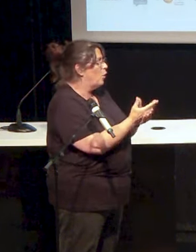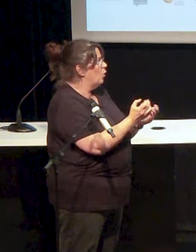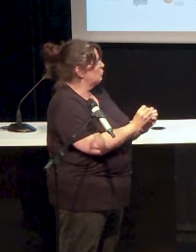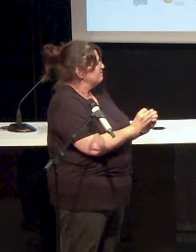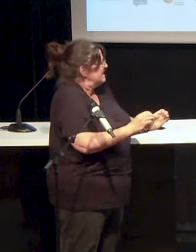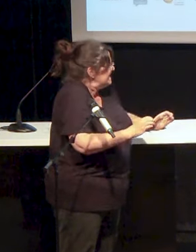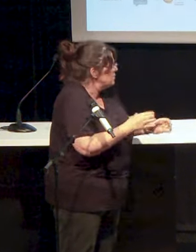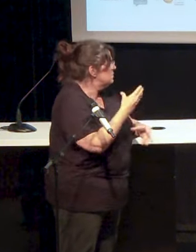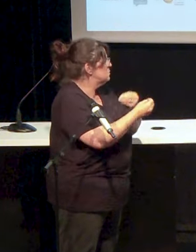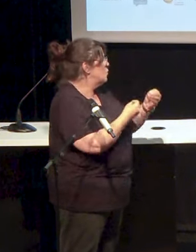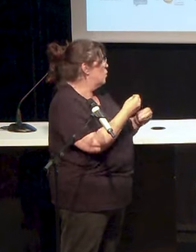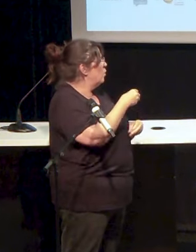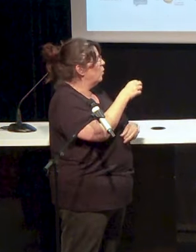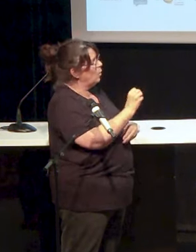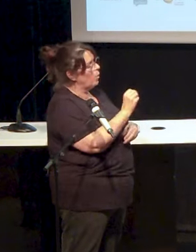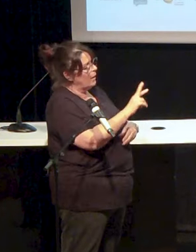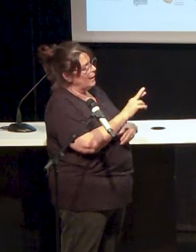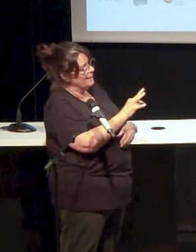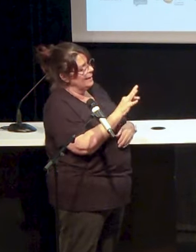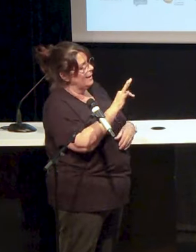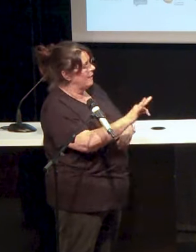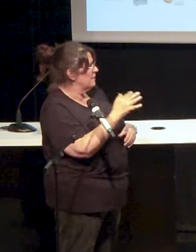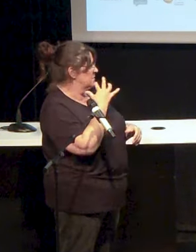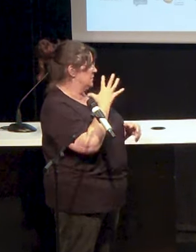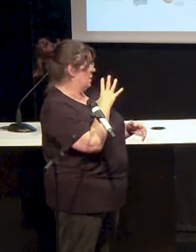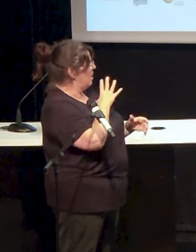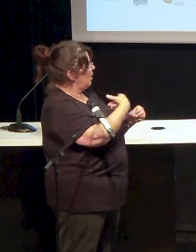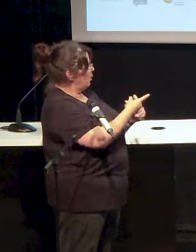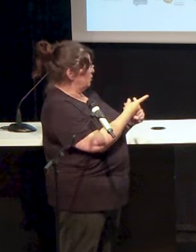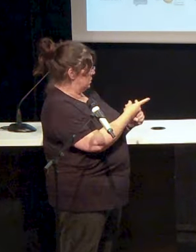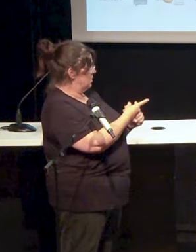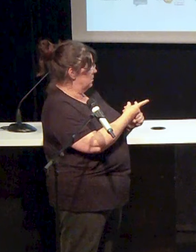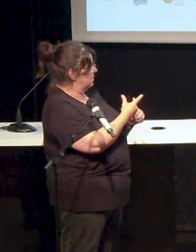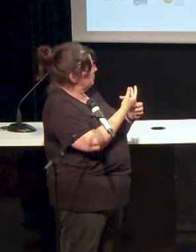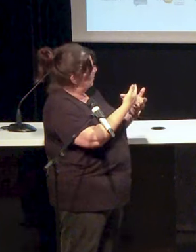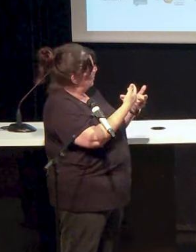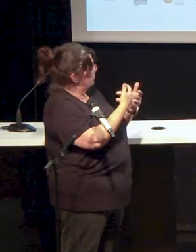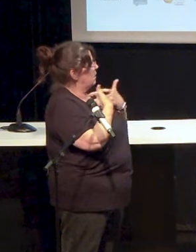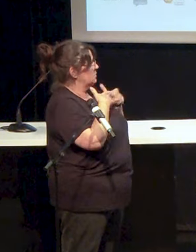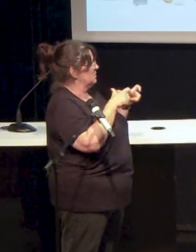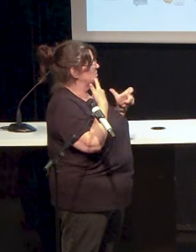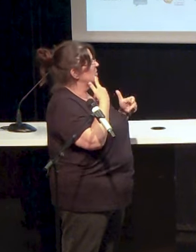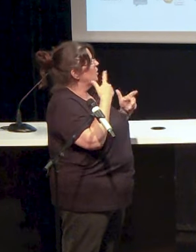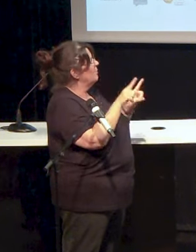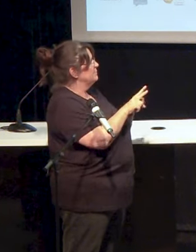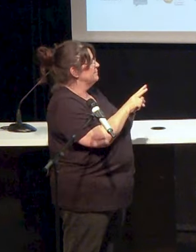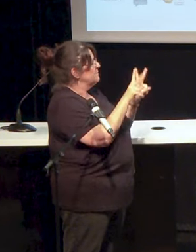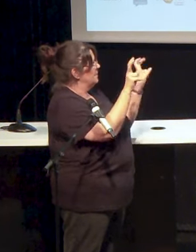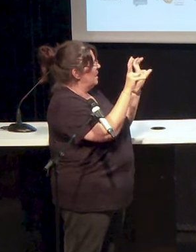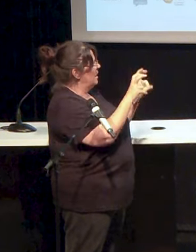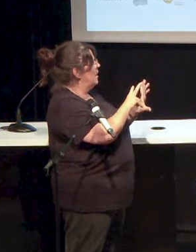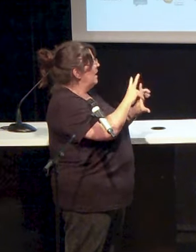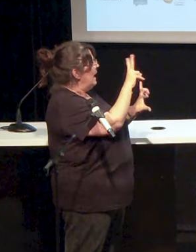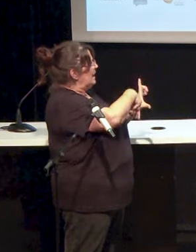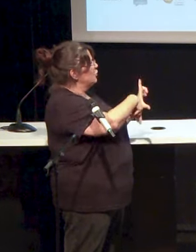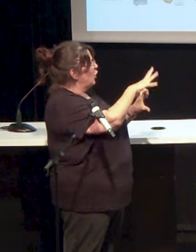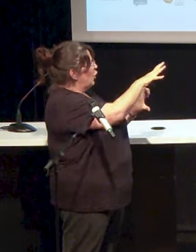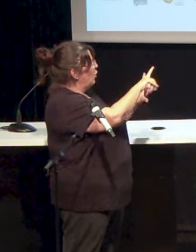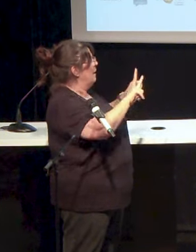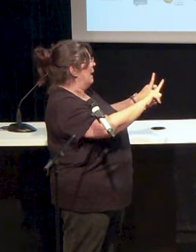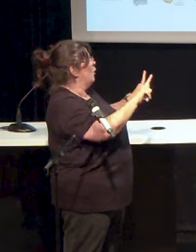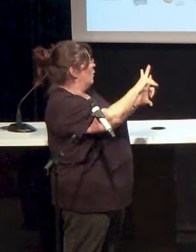ou RTF, aujourd'hui il y a des outils d'accessibilité qu'on appelle des lecteurs d'écran qui permettent effectivement à ces